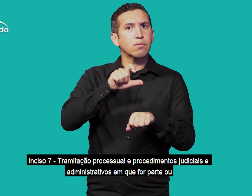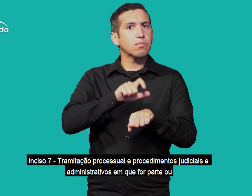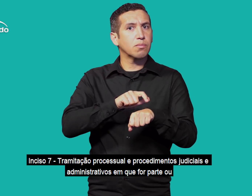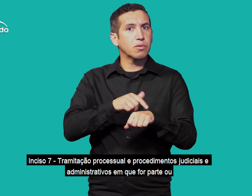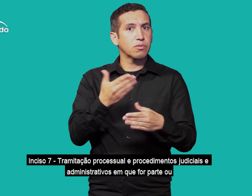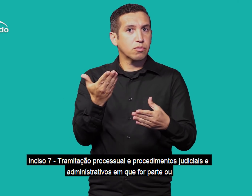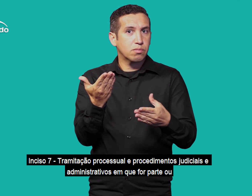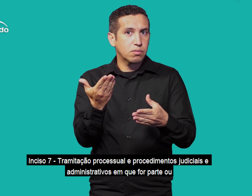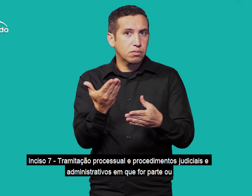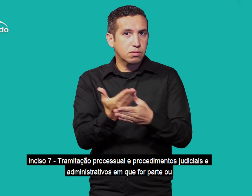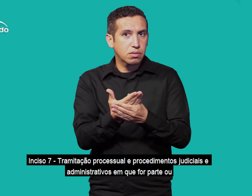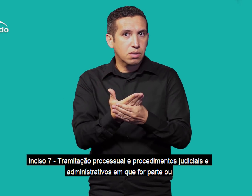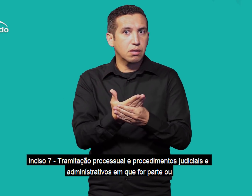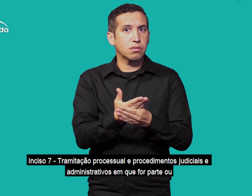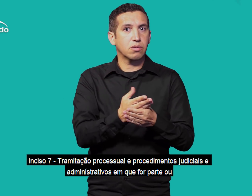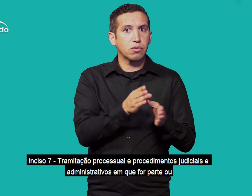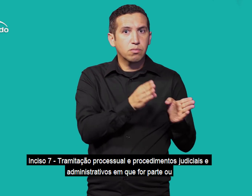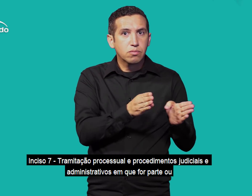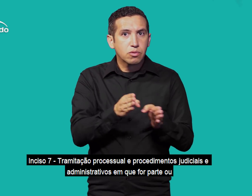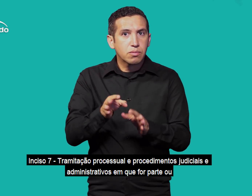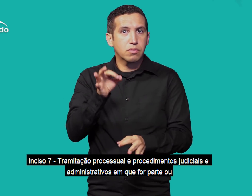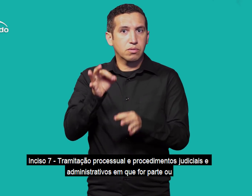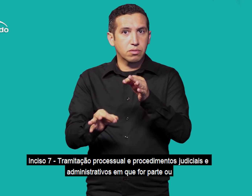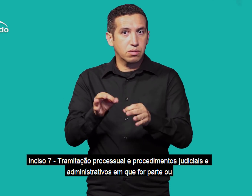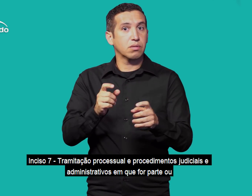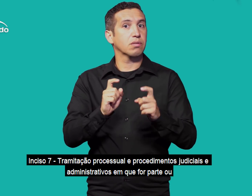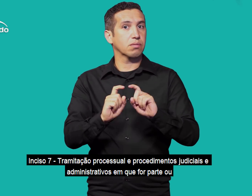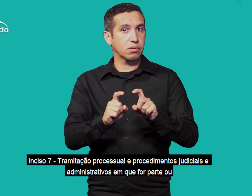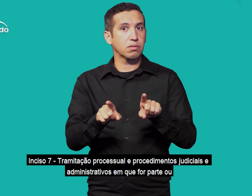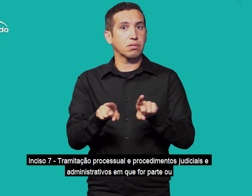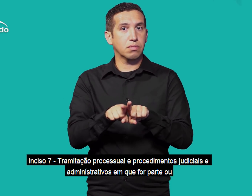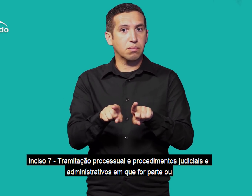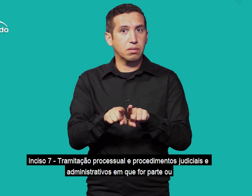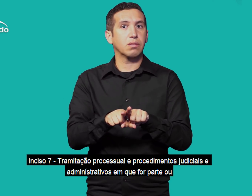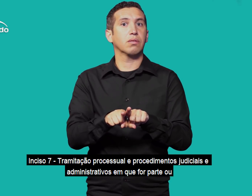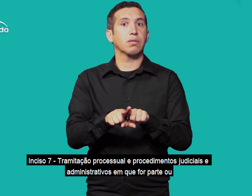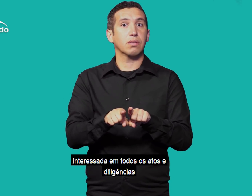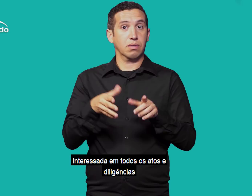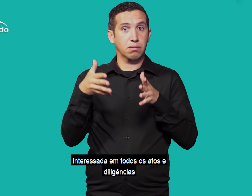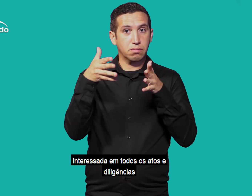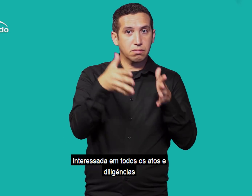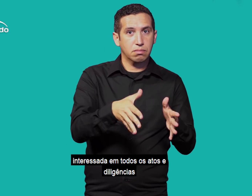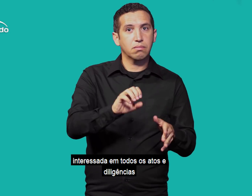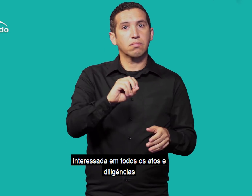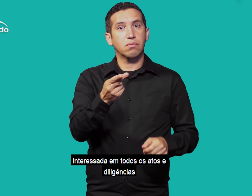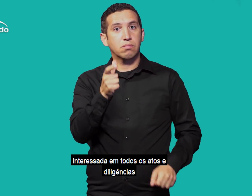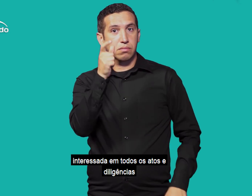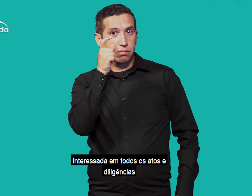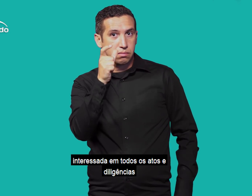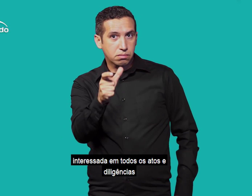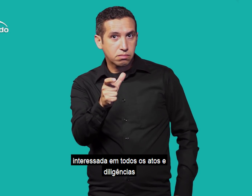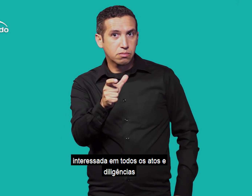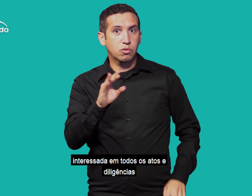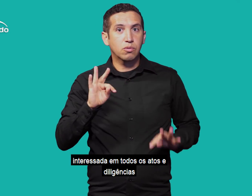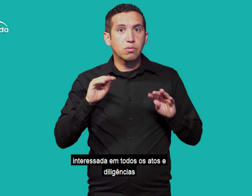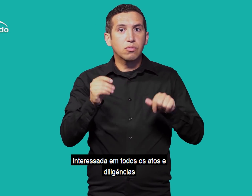e procedimentos judiciais e administrativos em que for parte ou interessada em todos os atos e